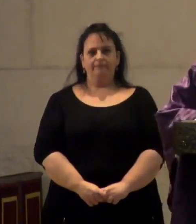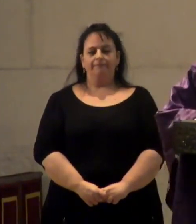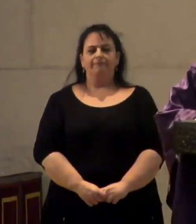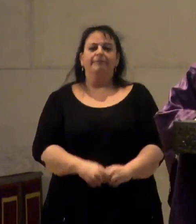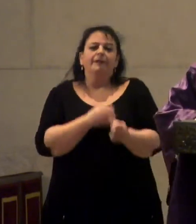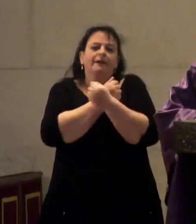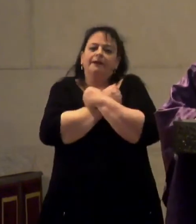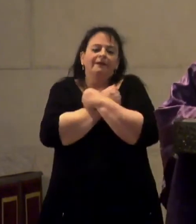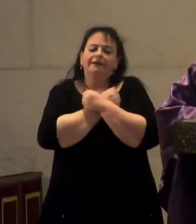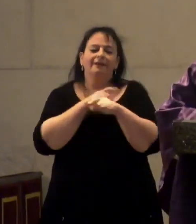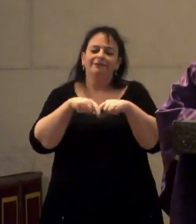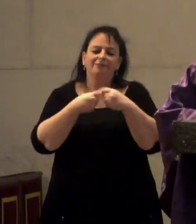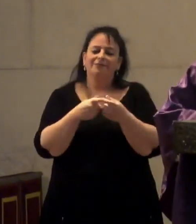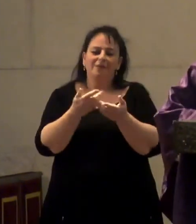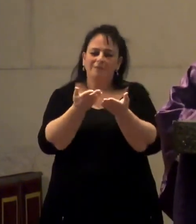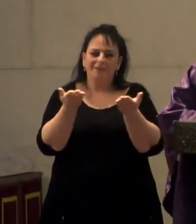Queridas familias,